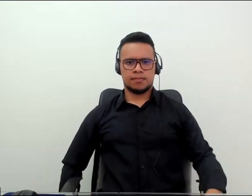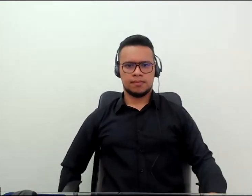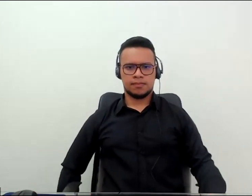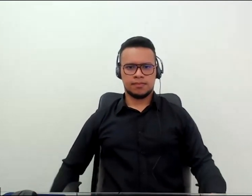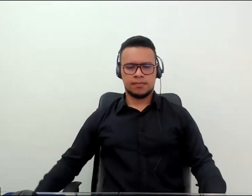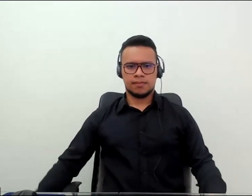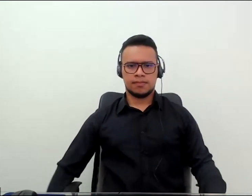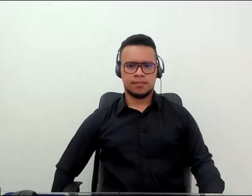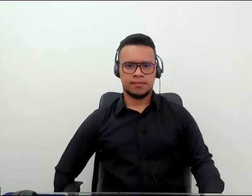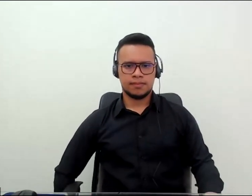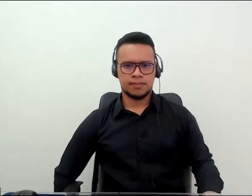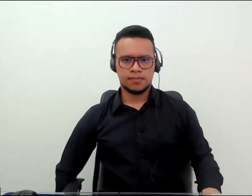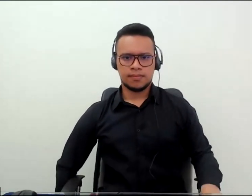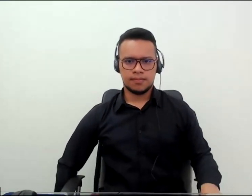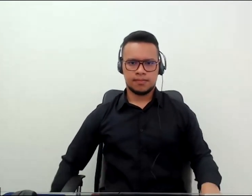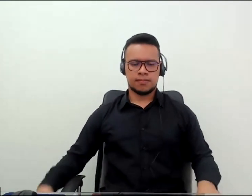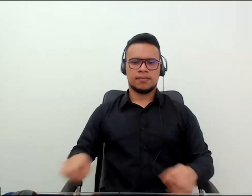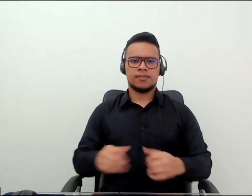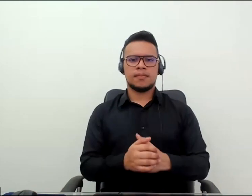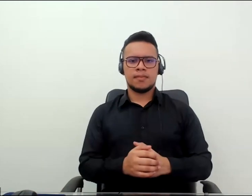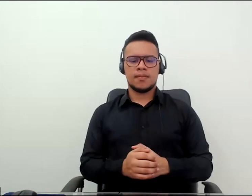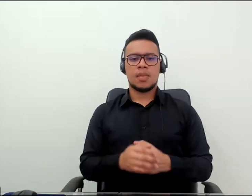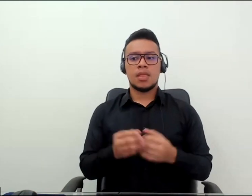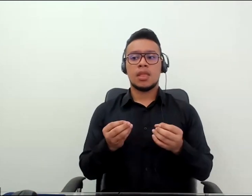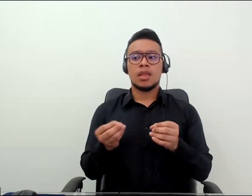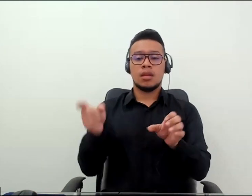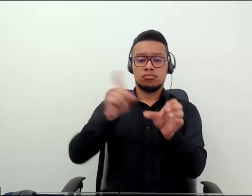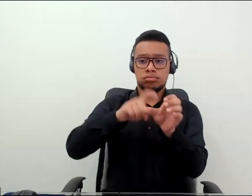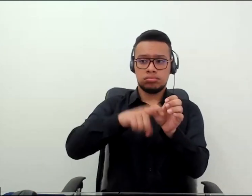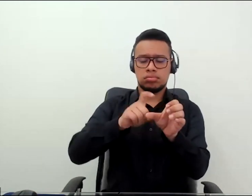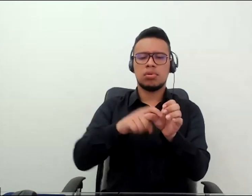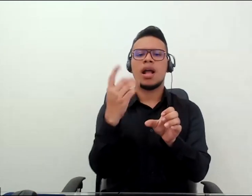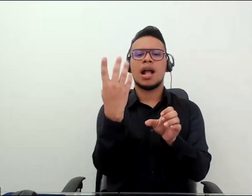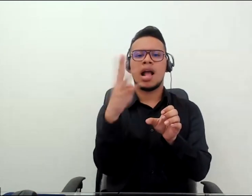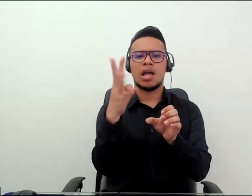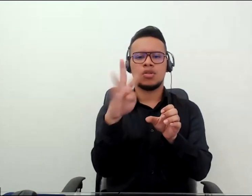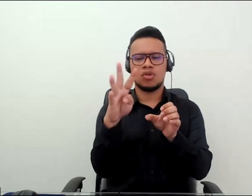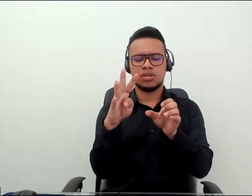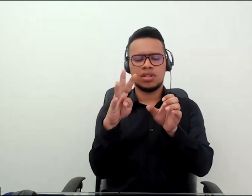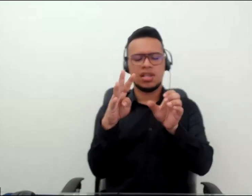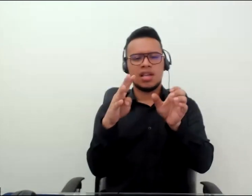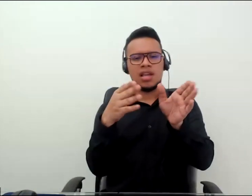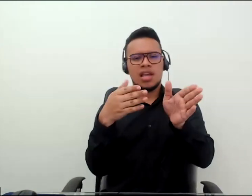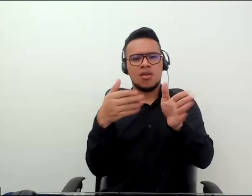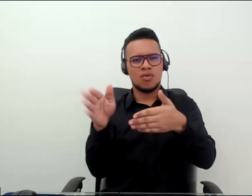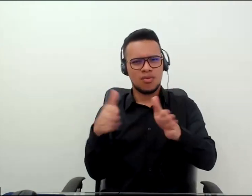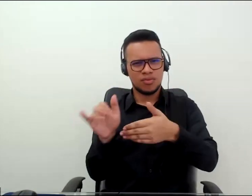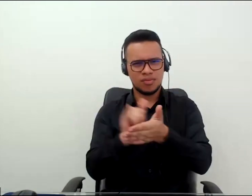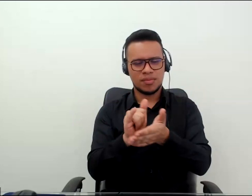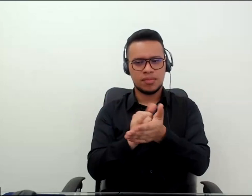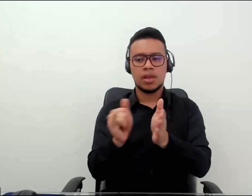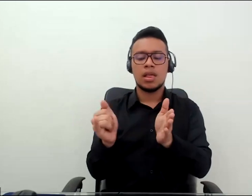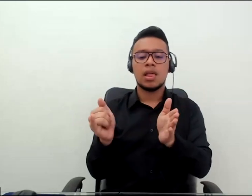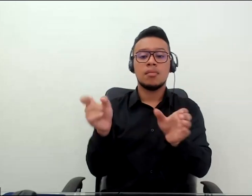hay créditos y matriculando 14 créditos en cada periodo le da 129 pues le quedarían faltando